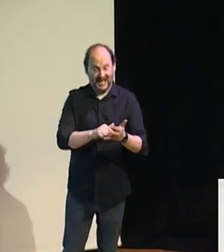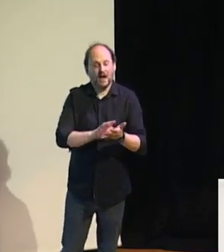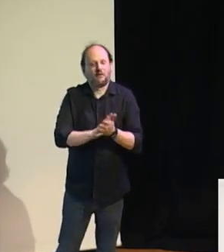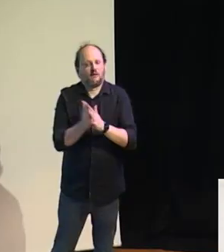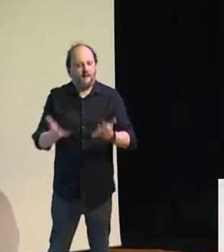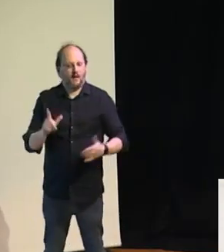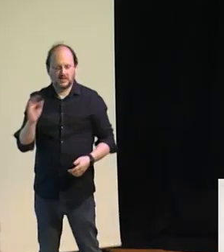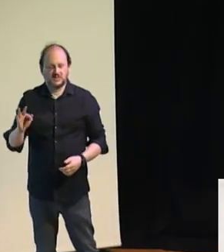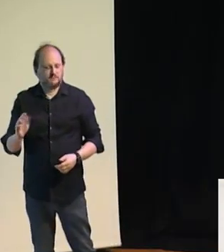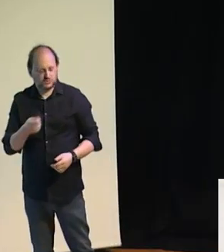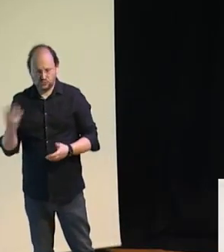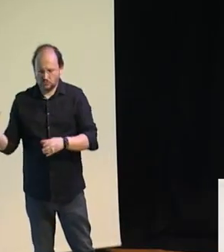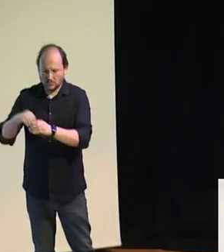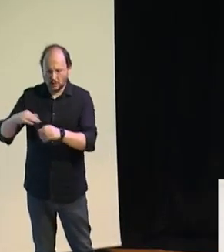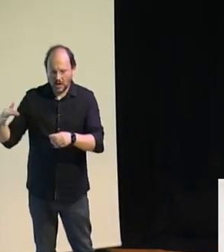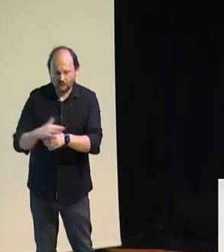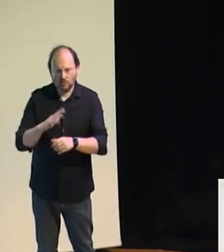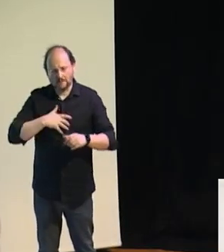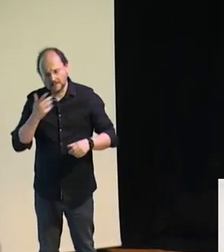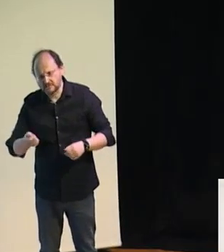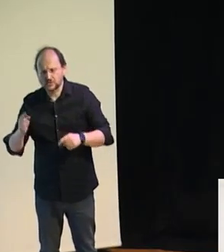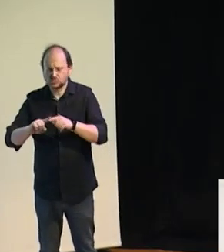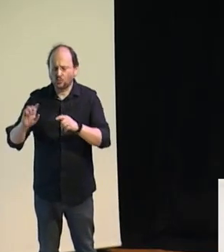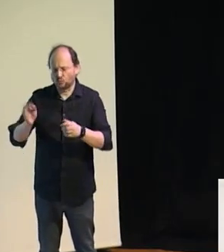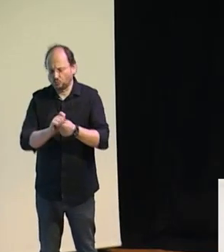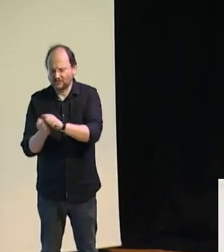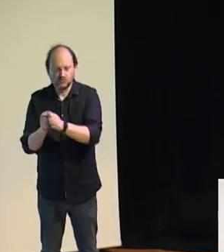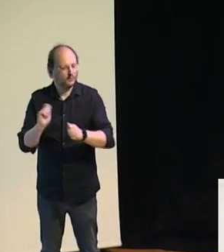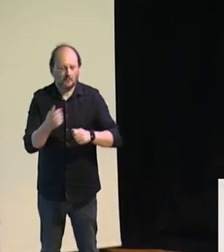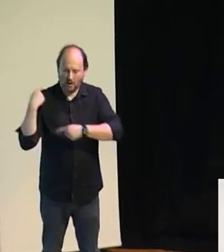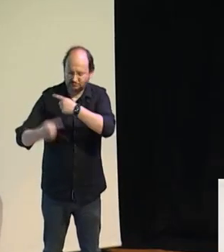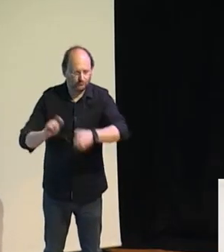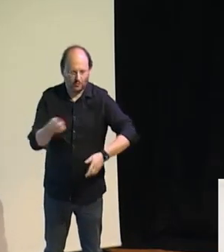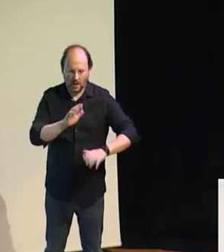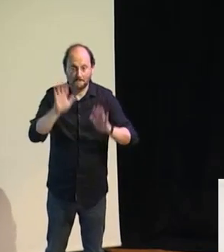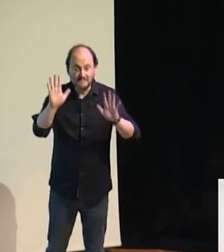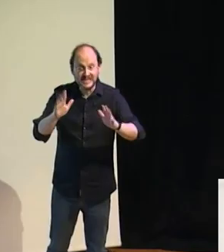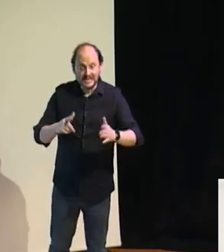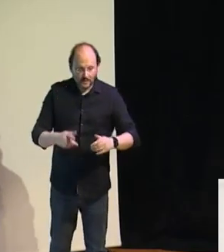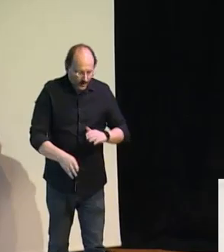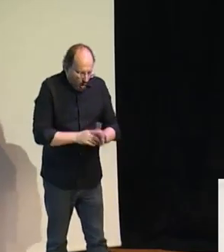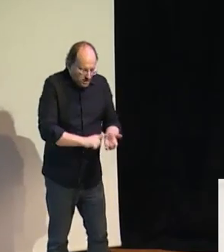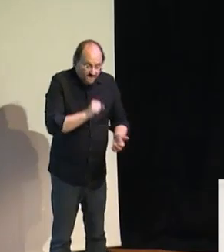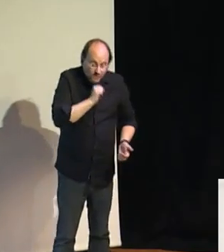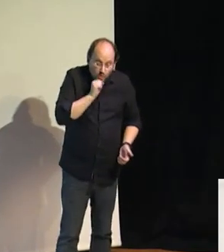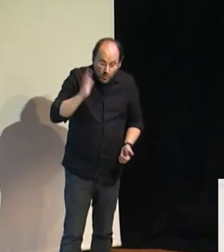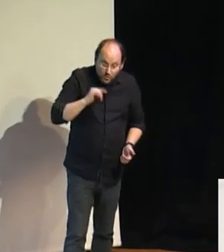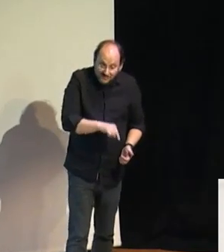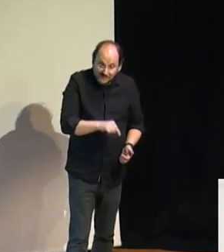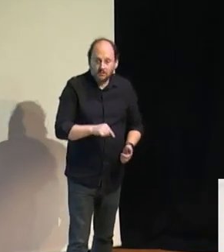ça a évolué. Et on a maintenant aujourd'hui la LSF. Bien sûr, il y a eu des influences de l'abbé de l'épée, des influences de ci, de là. Mais ce qui est intéressant,